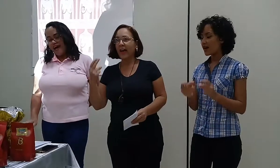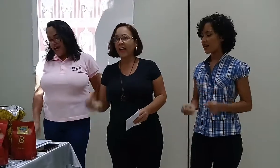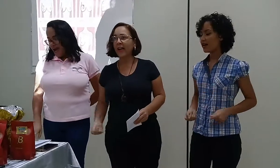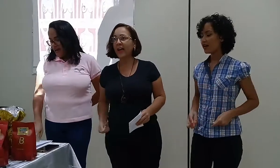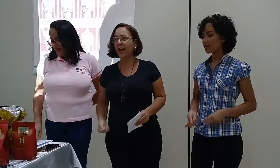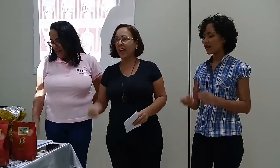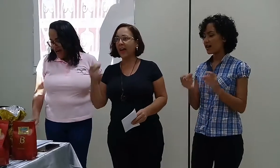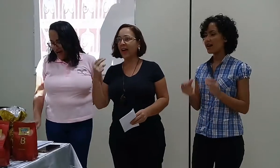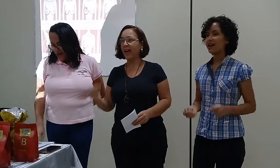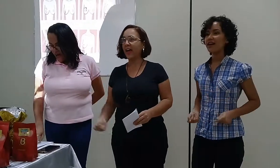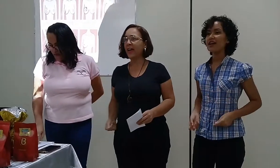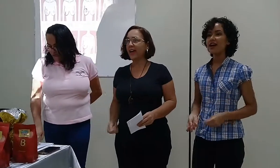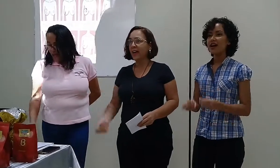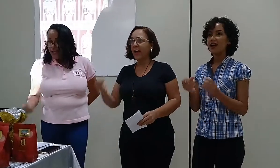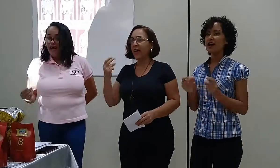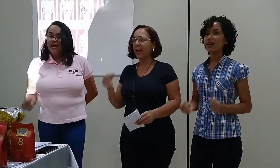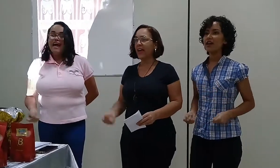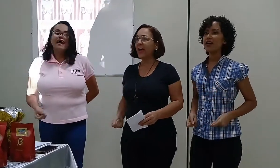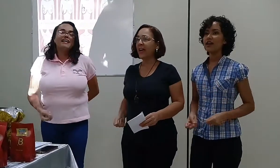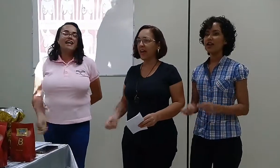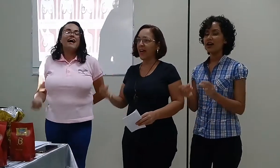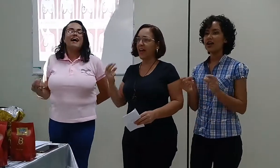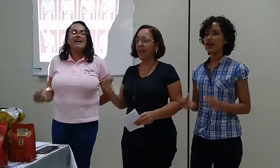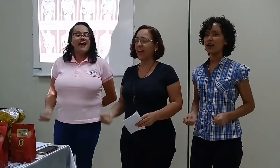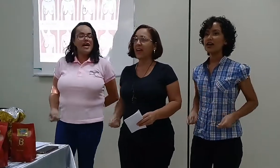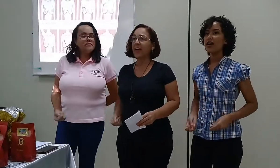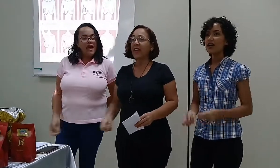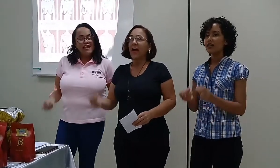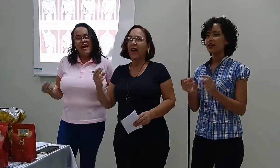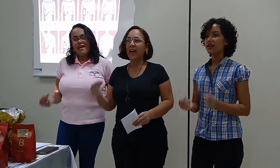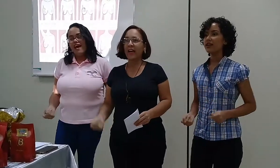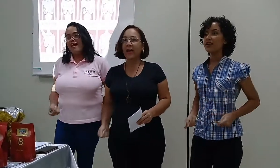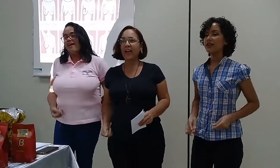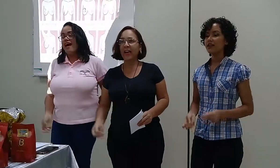laê, aê, laê, aê, laê, aê.